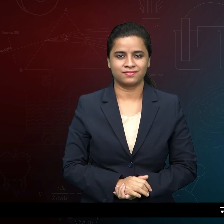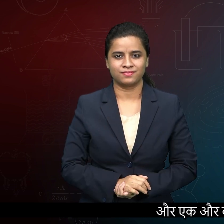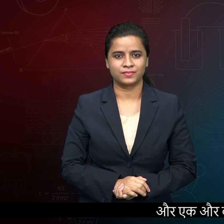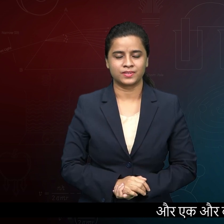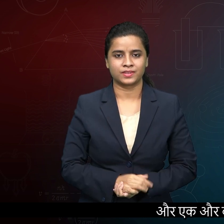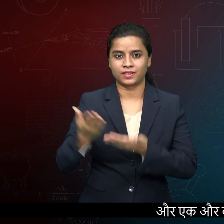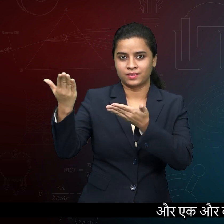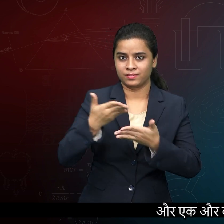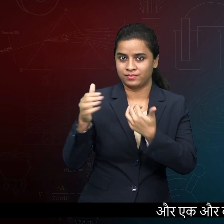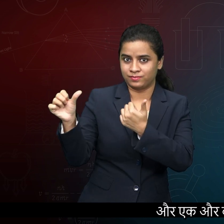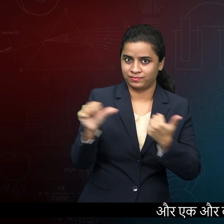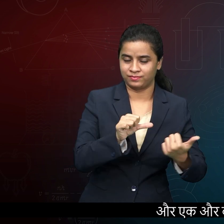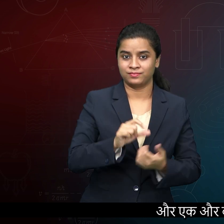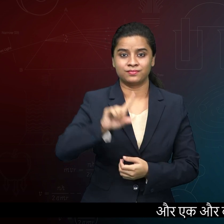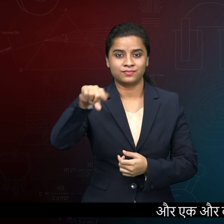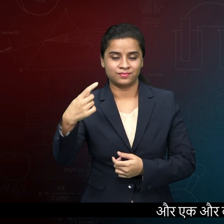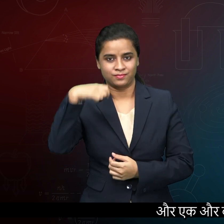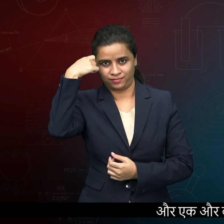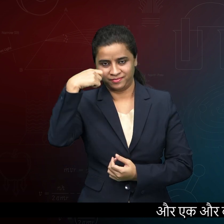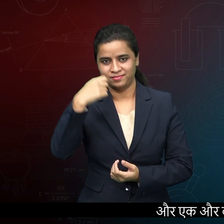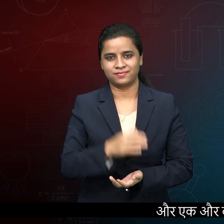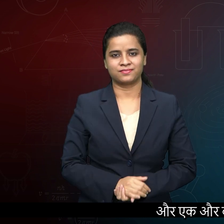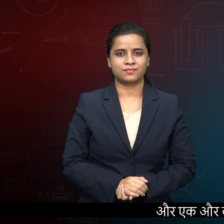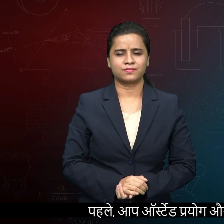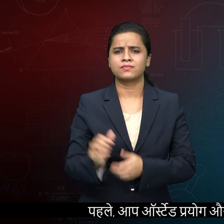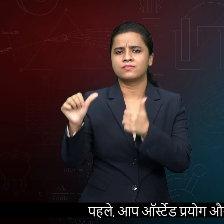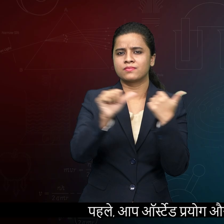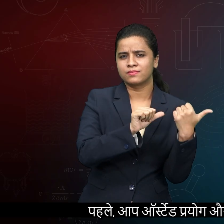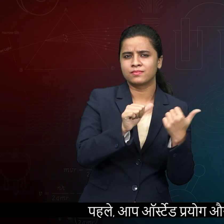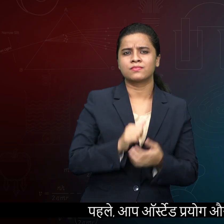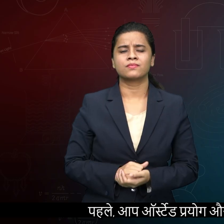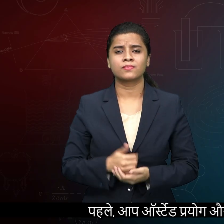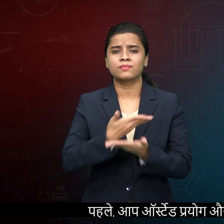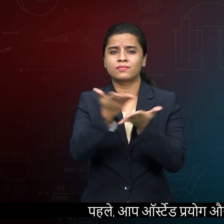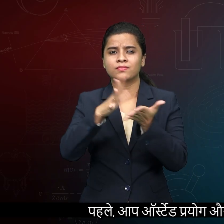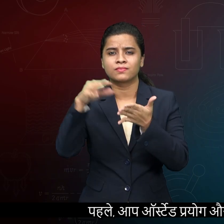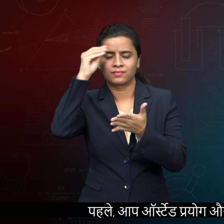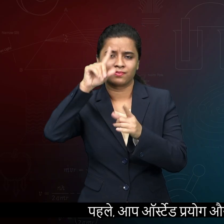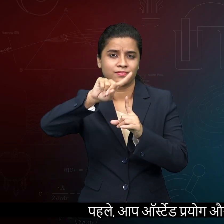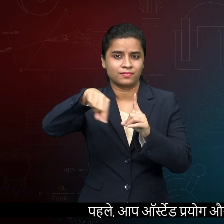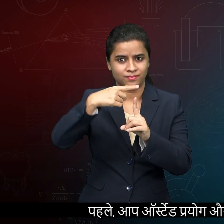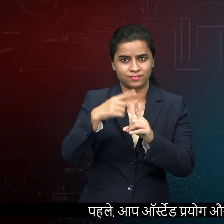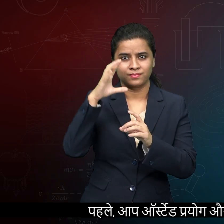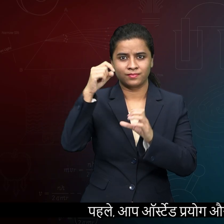और एक और वीडियो में आपका स्वागत है। पहले आप ऑस्ट्रेड प्रयोग